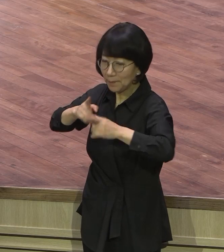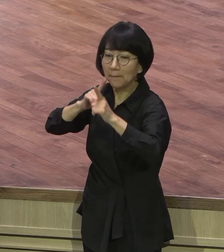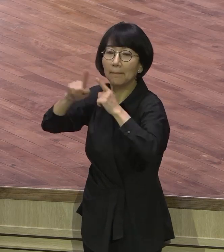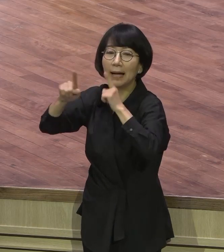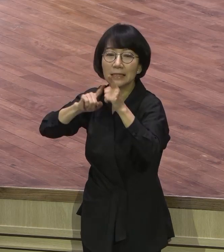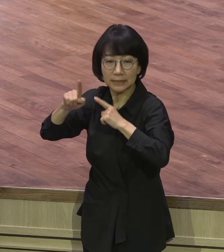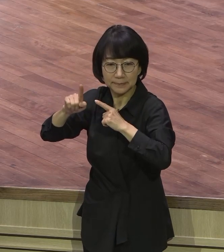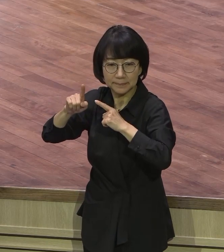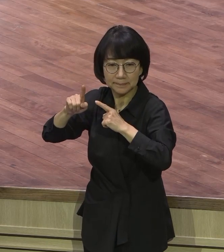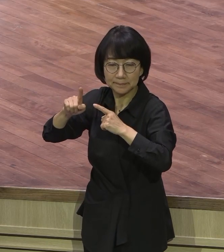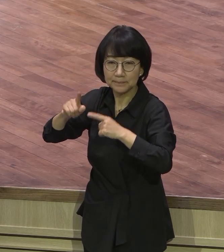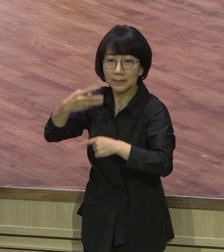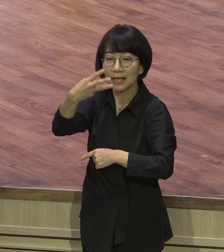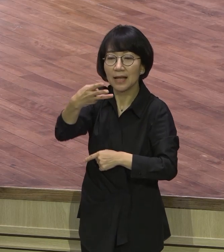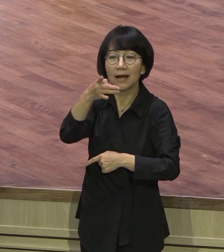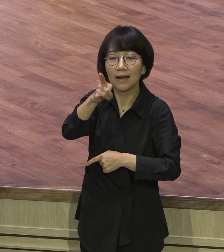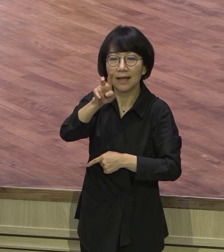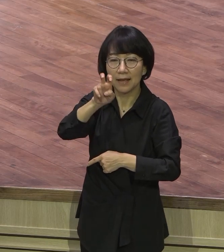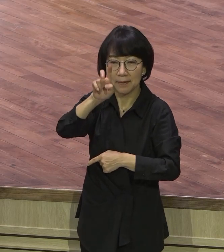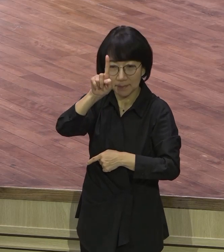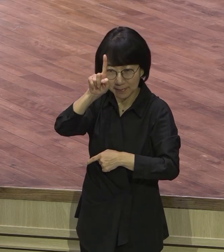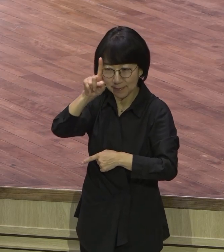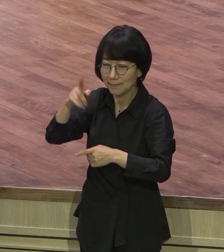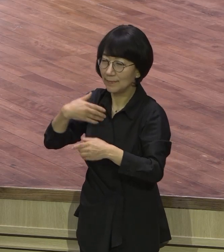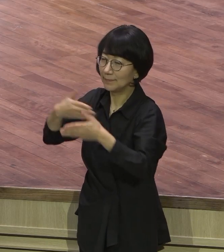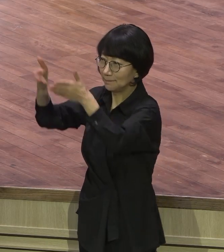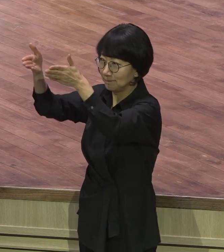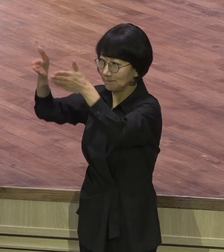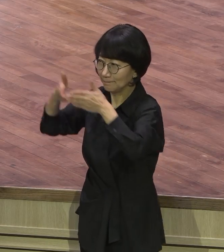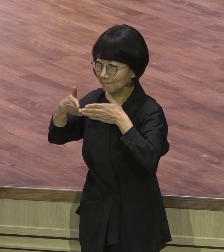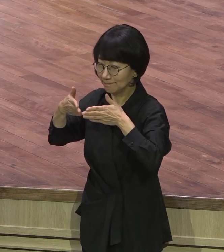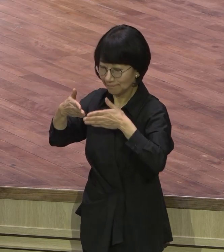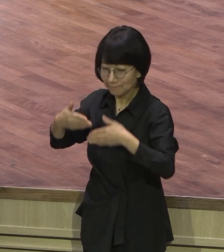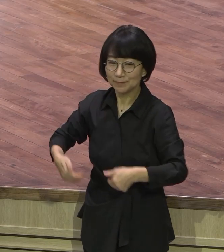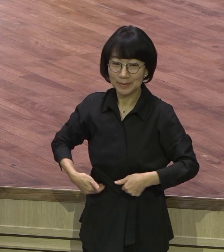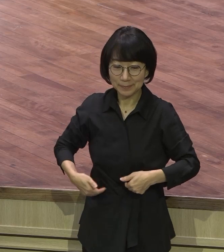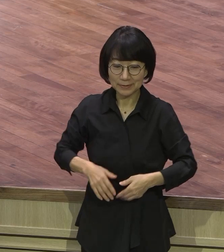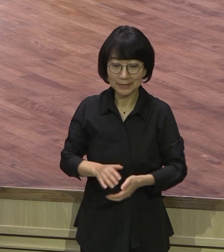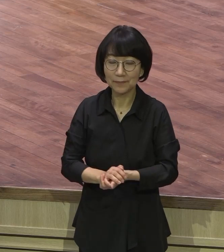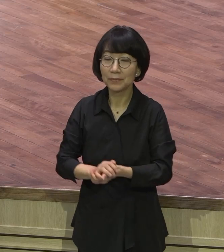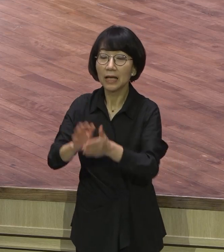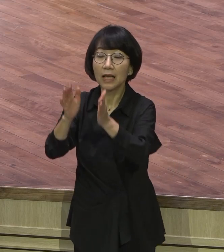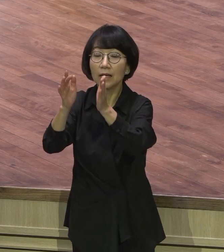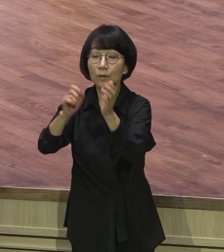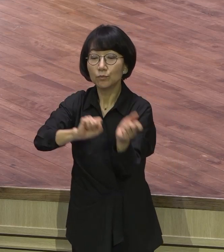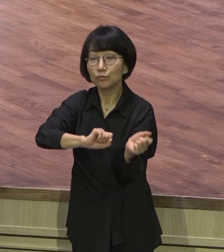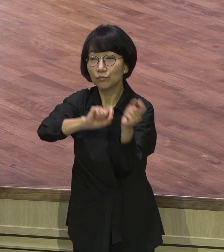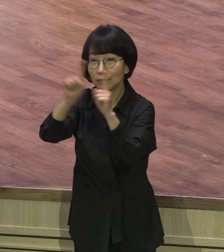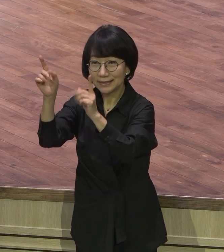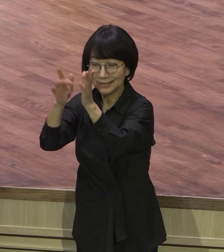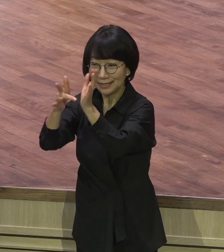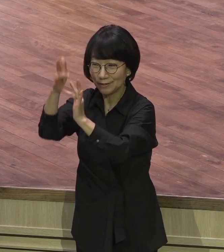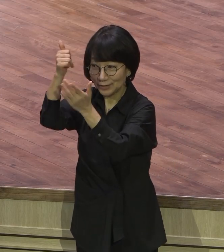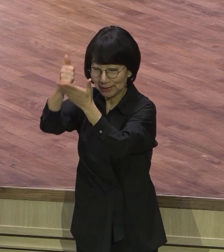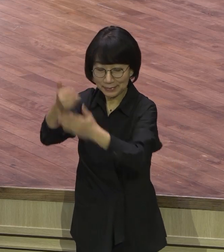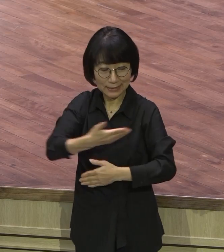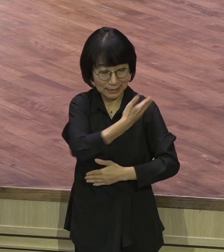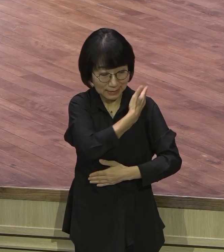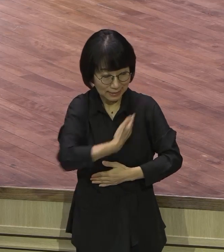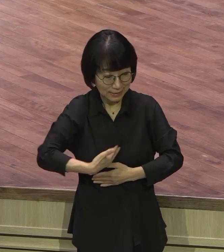그렇게 가져가야 진정한 소통이 납니다 예수님께서 부활하신 후에 제자들에게 남기신 메시지가 누가 보면 24장